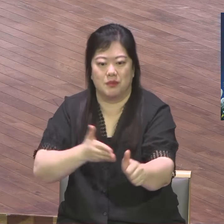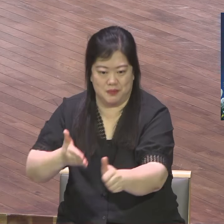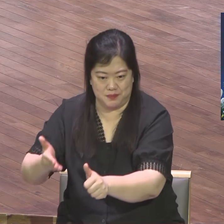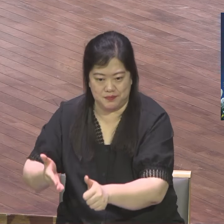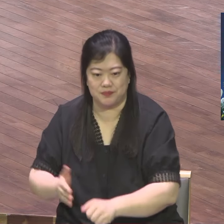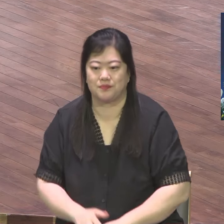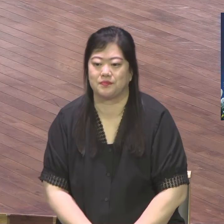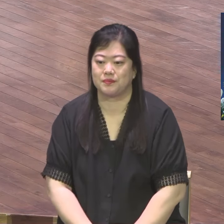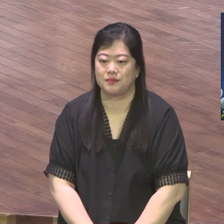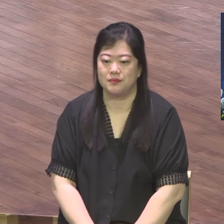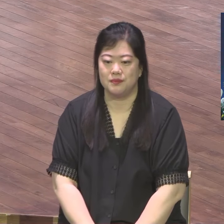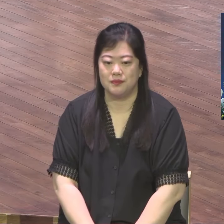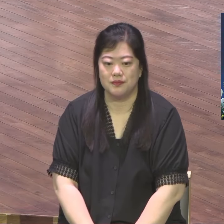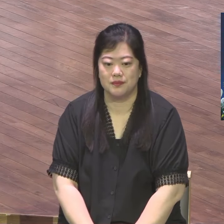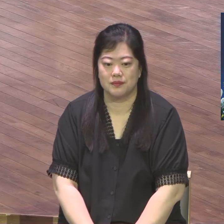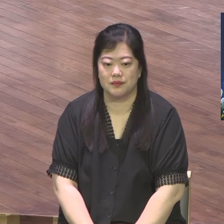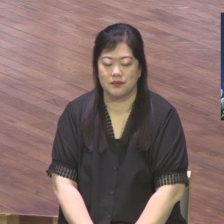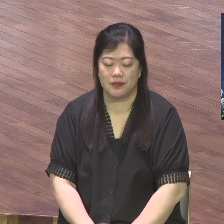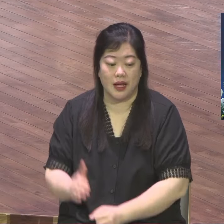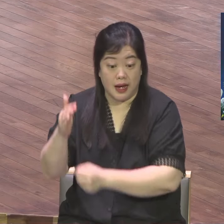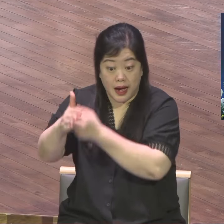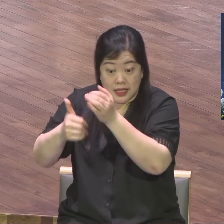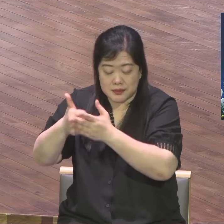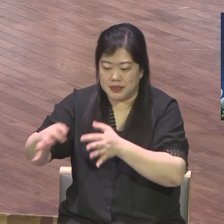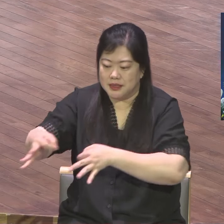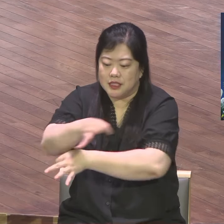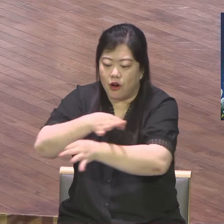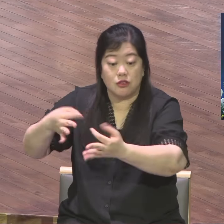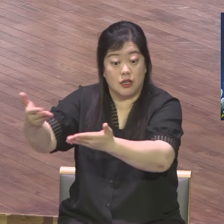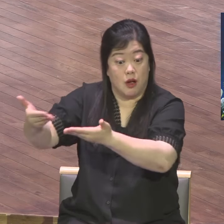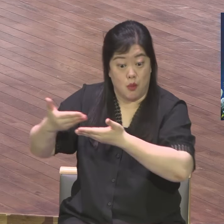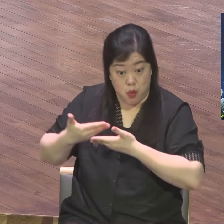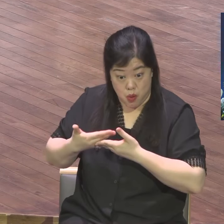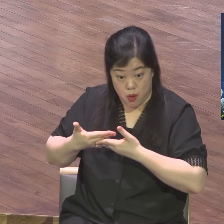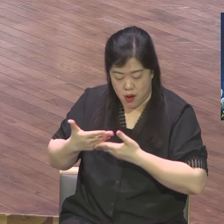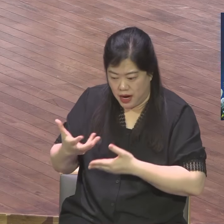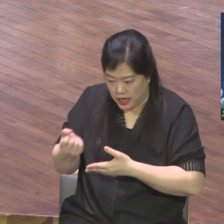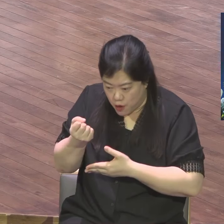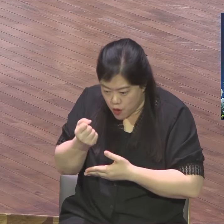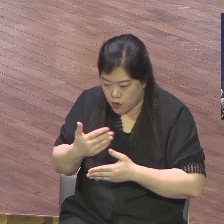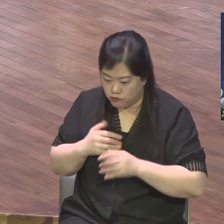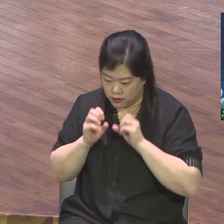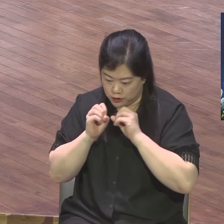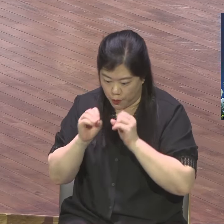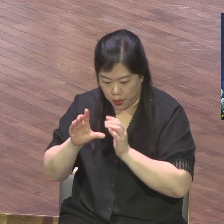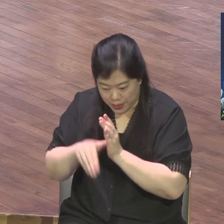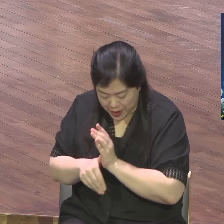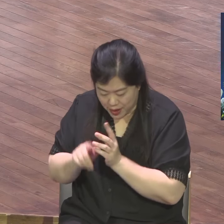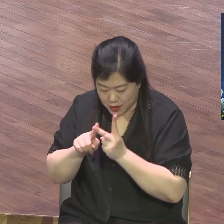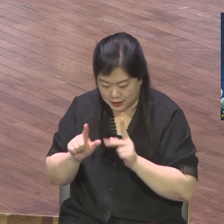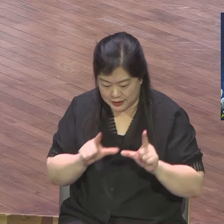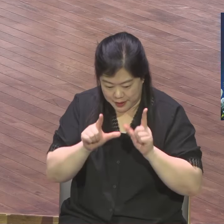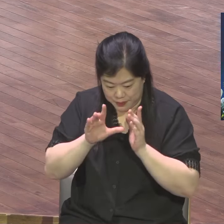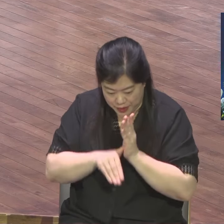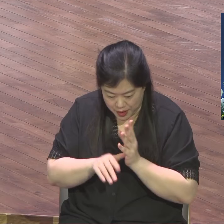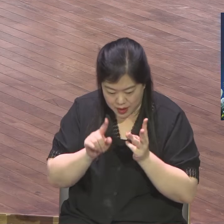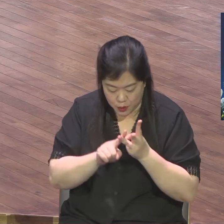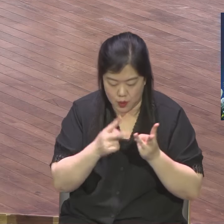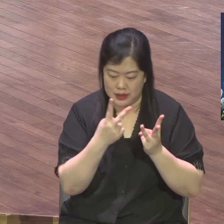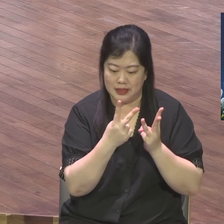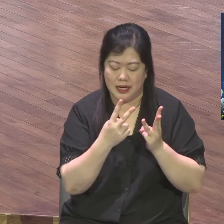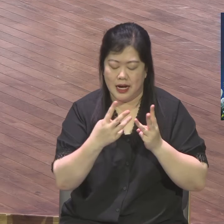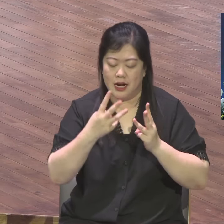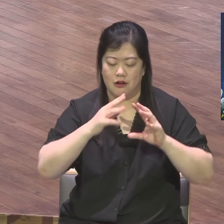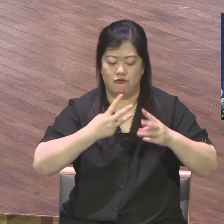그래서 하나님께서 부어주신 237 경제 빛의 경제 렘넌트 경제의 축복을 체험하면서 237 나라